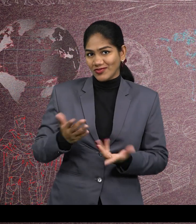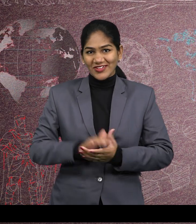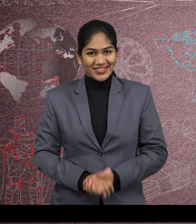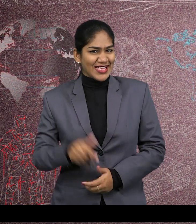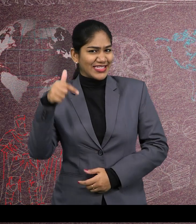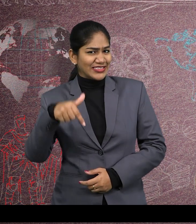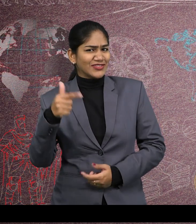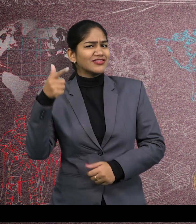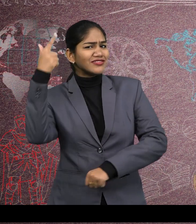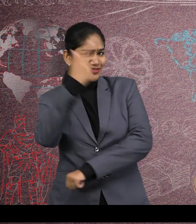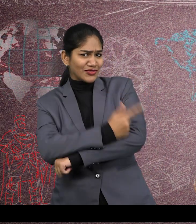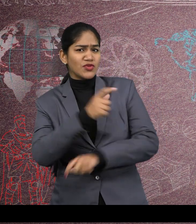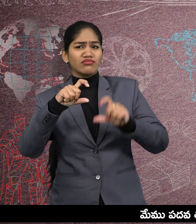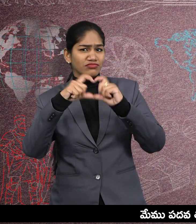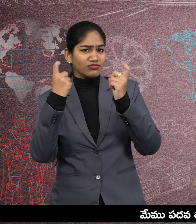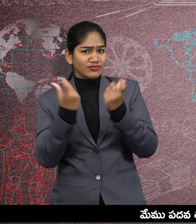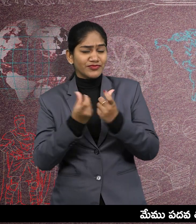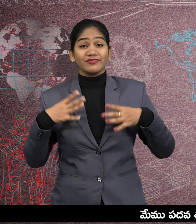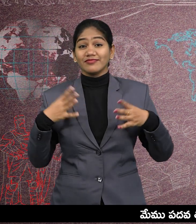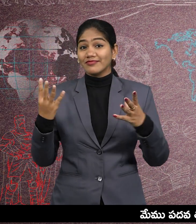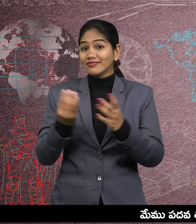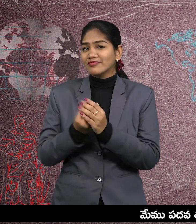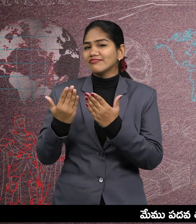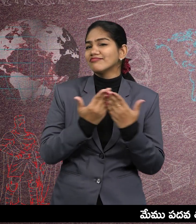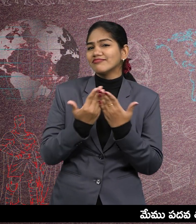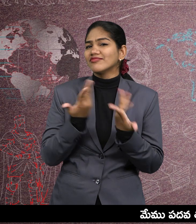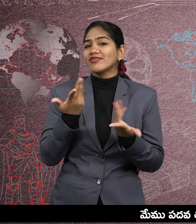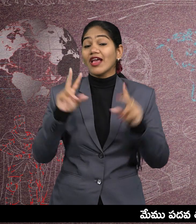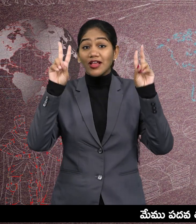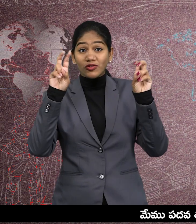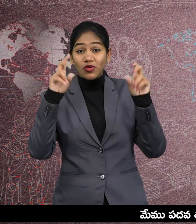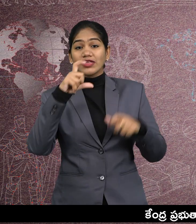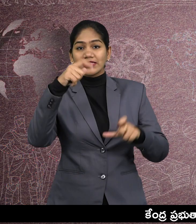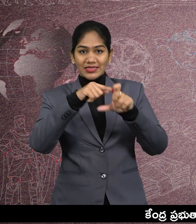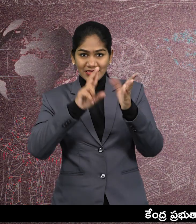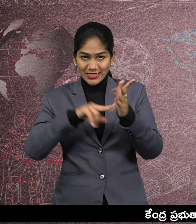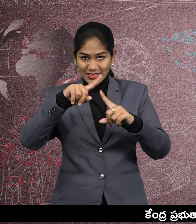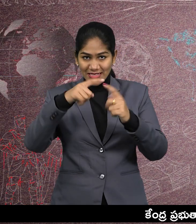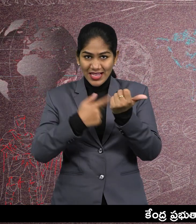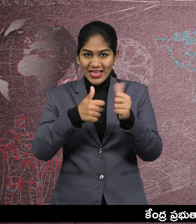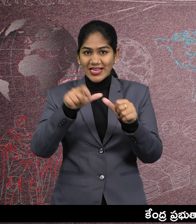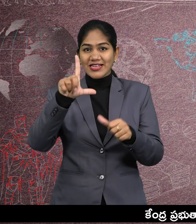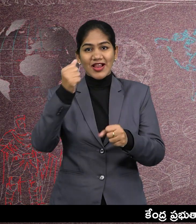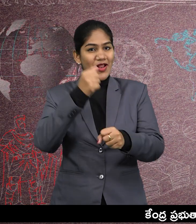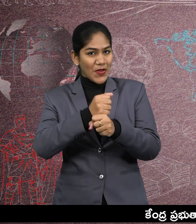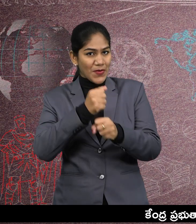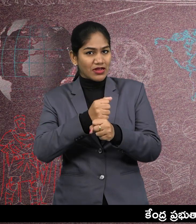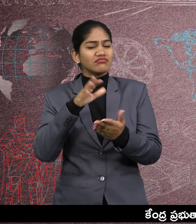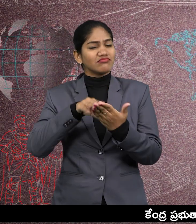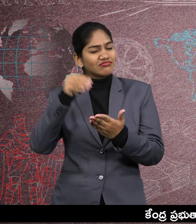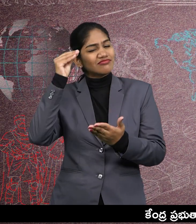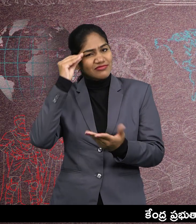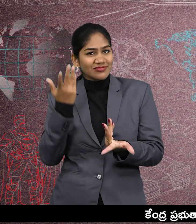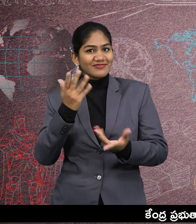కాబట్టి నేటి సెషన్లో మనం 10వ తరగతి సామాజిక అధ్యయనాల నుండి కేంద్ర ప్రభుత్వాల అంశంపై అధ్యయనం